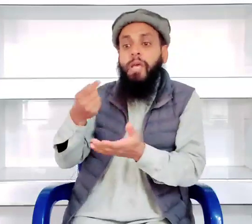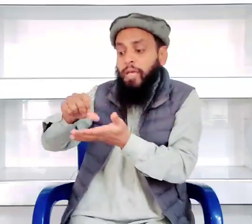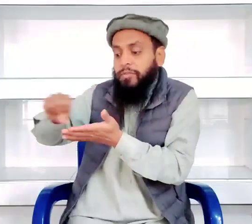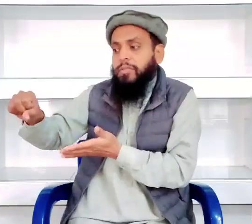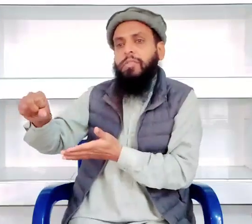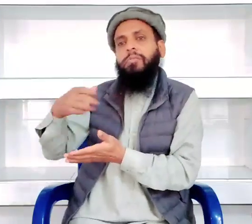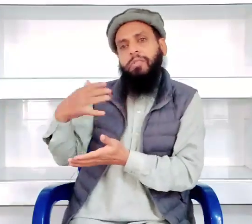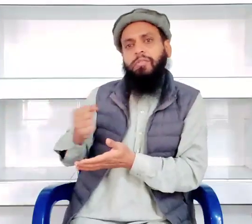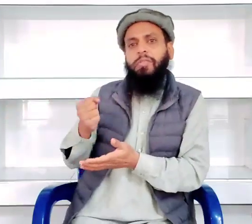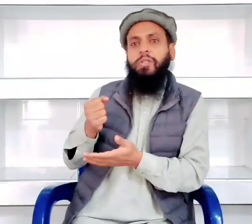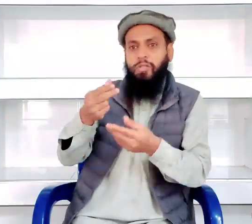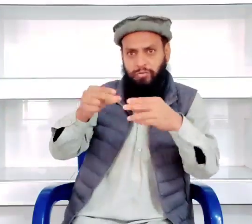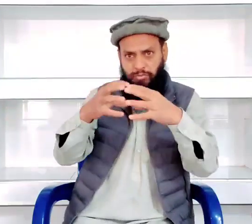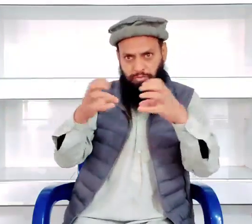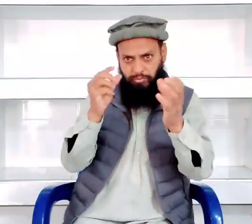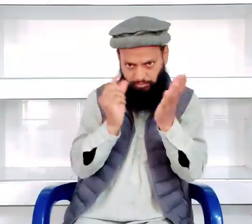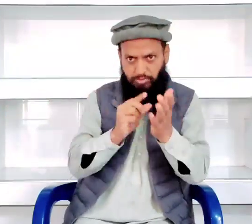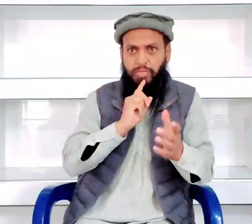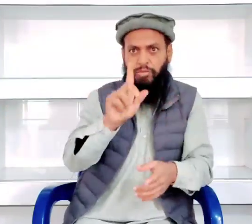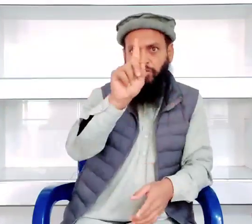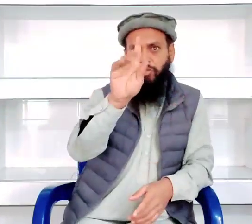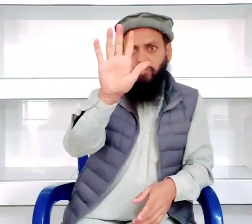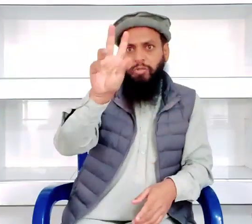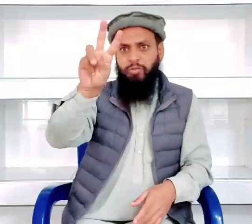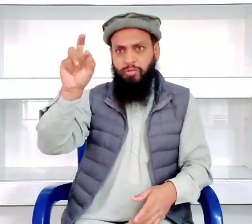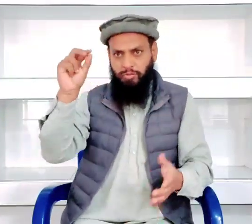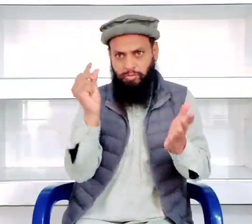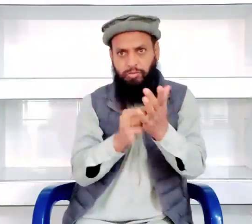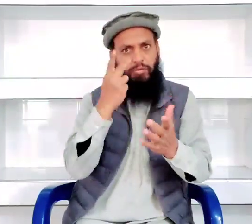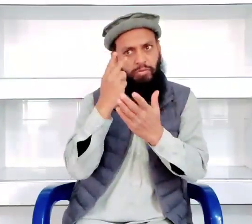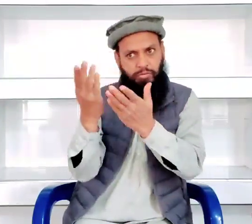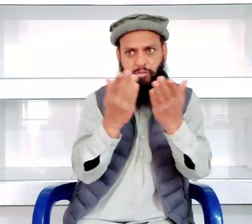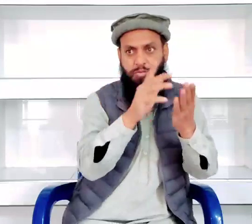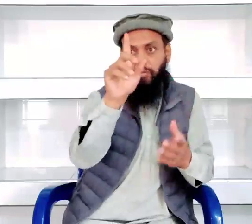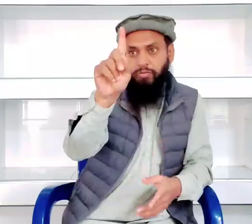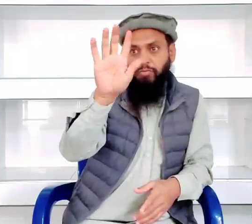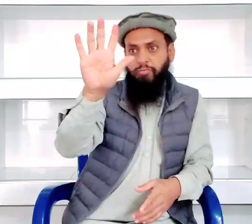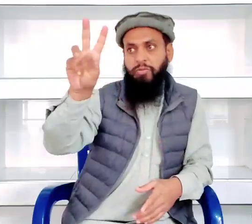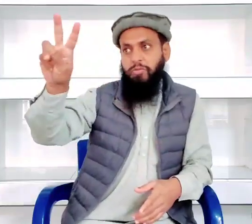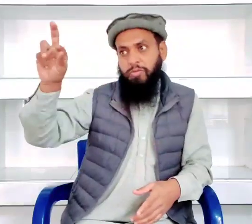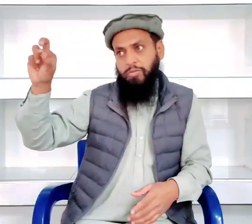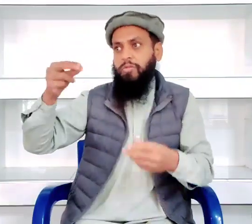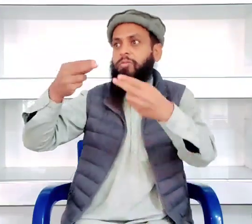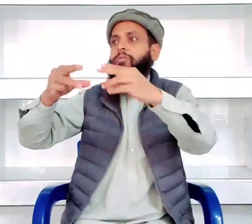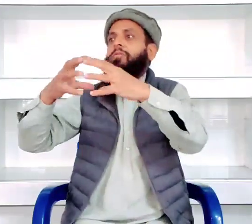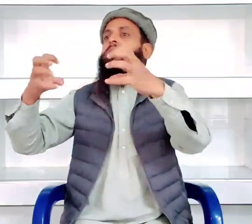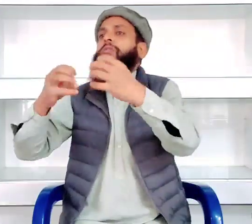نمبر حدیث ہے اور صحیح مسلم کی دوسری حدیث کے اندر لفظ ہے بابی روایت حتی یقطع